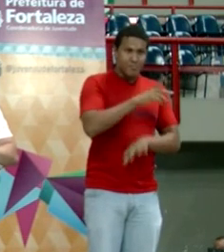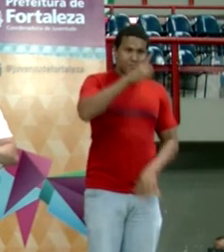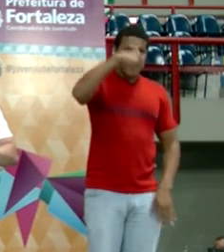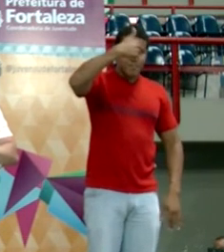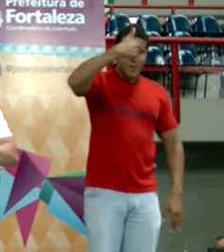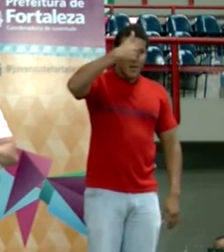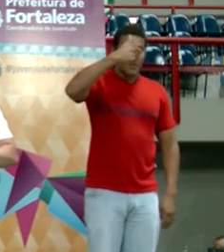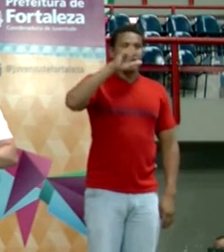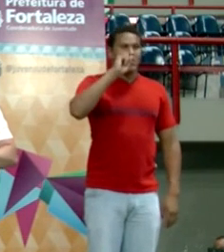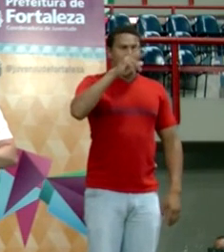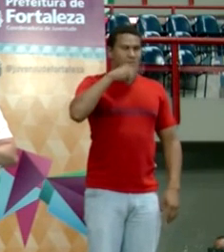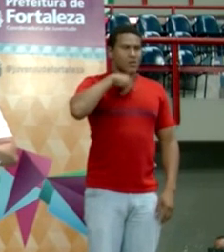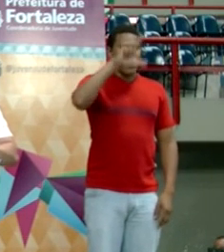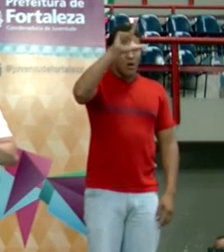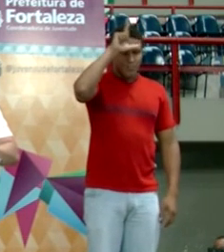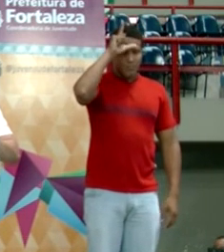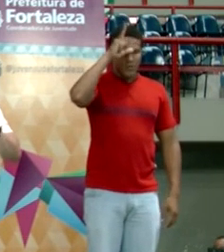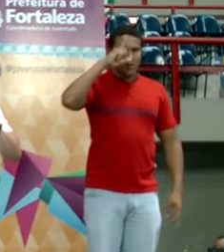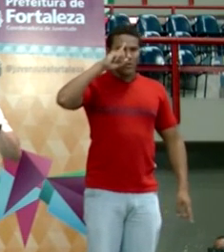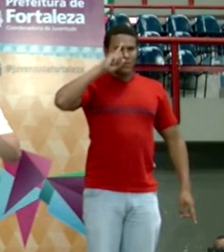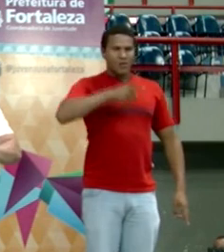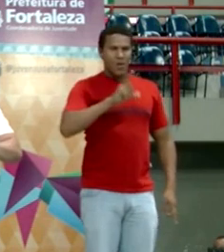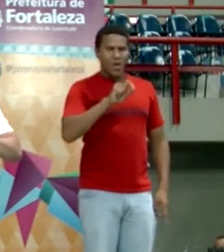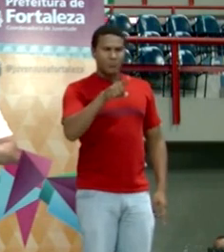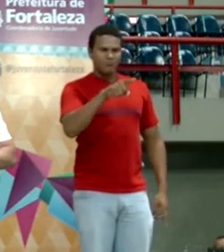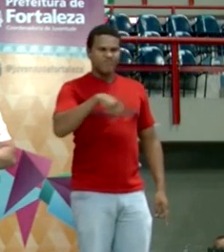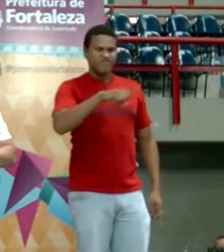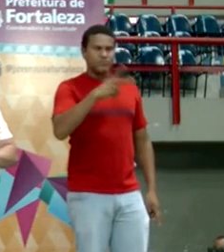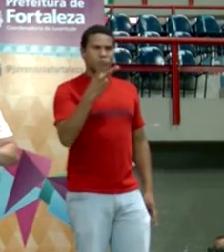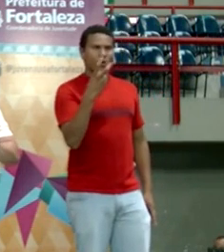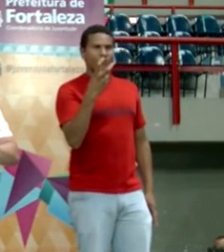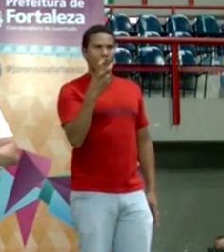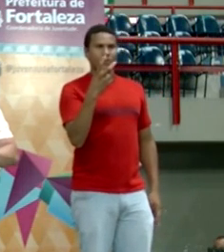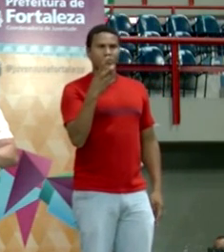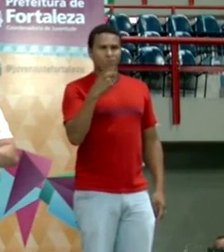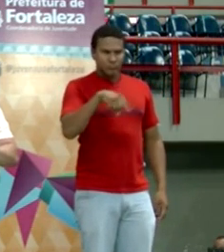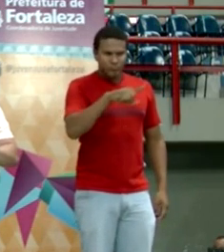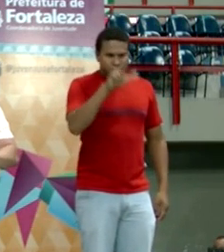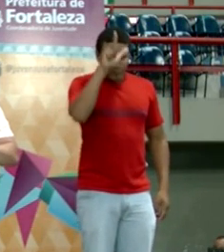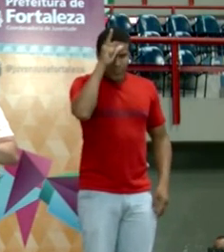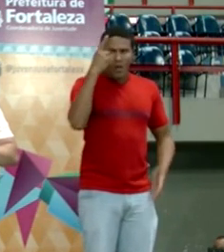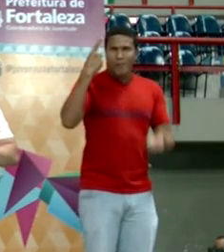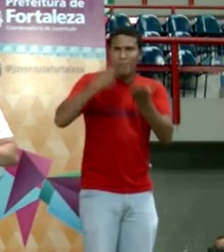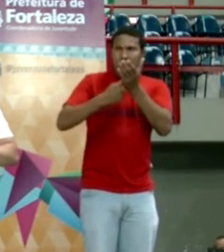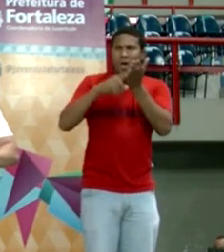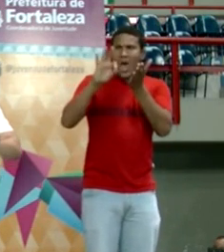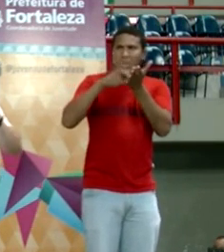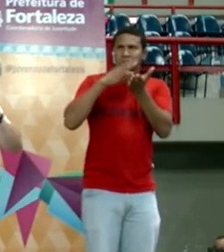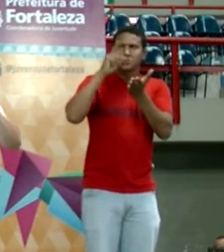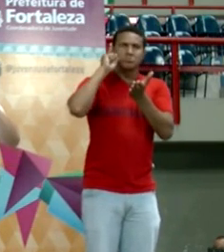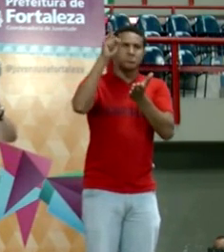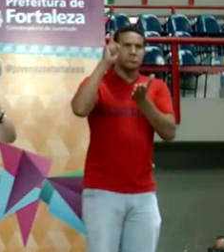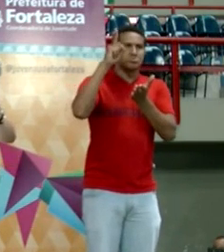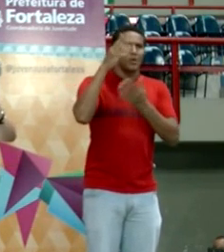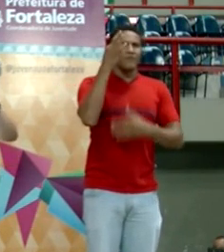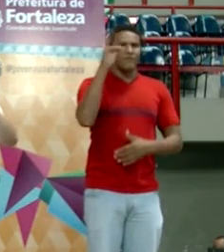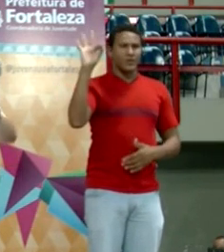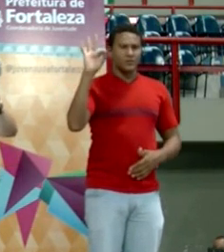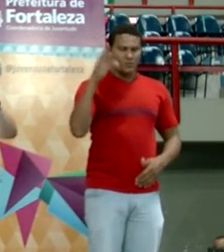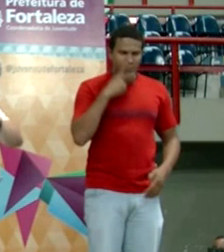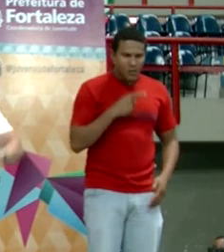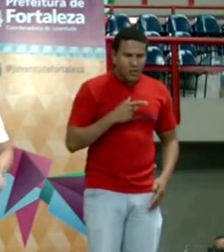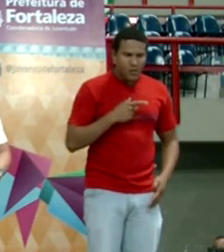Que os alemães que governam a Alemanha depois da Primeira Guerra são covardes, porque assinaram um acordo com a França. E alemão que é